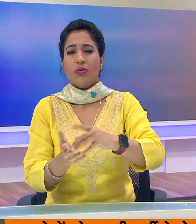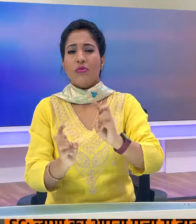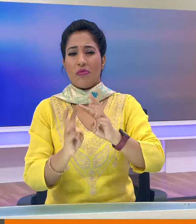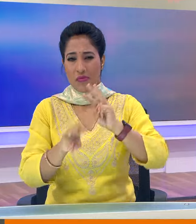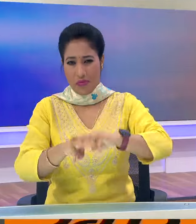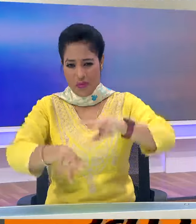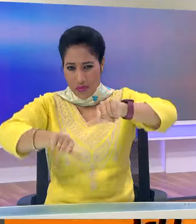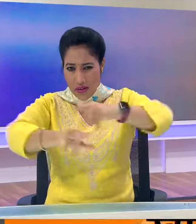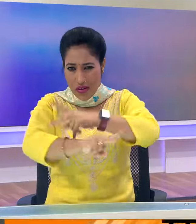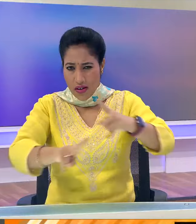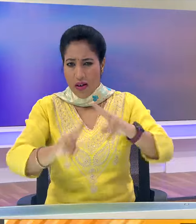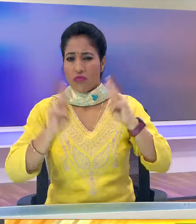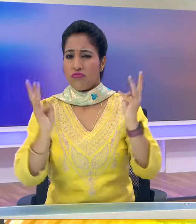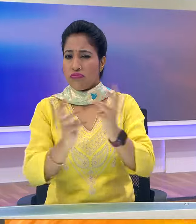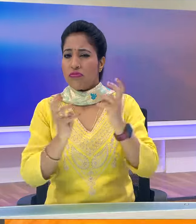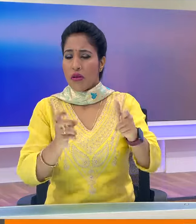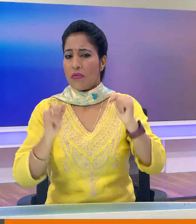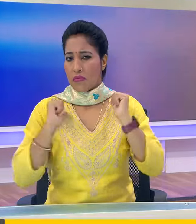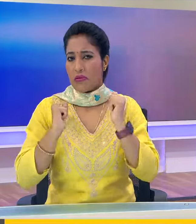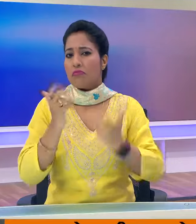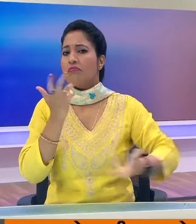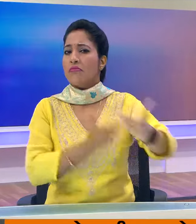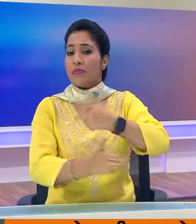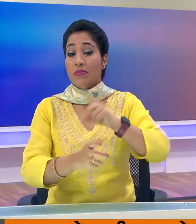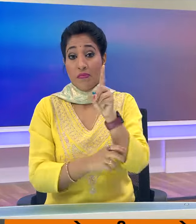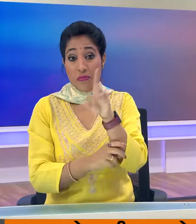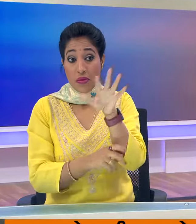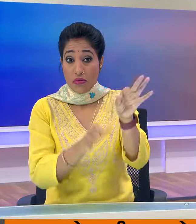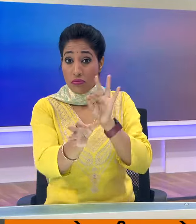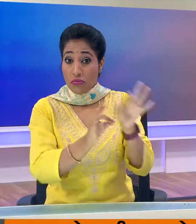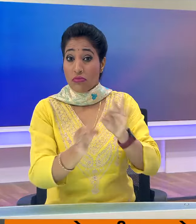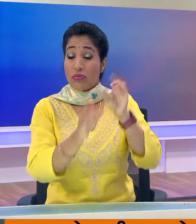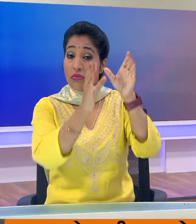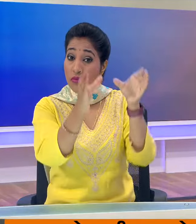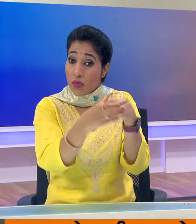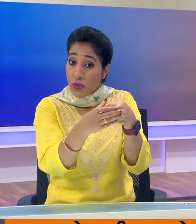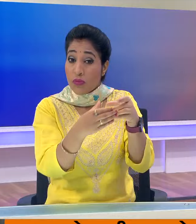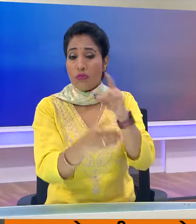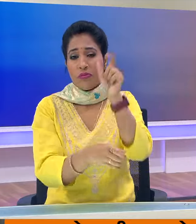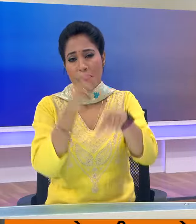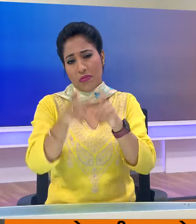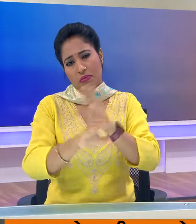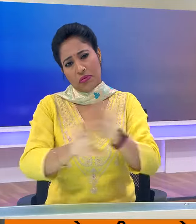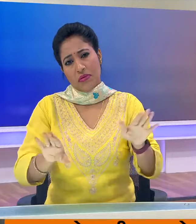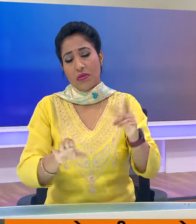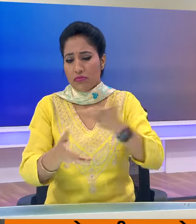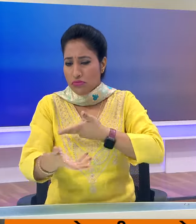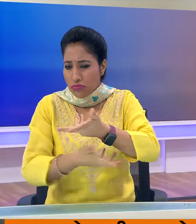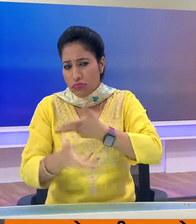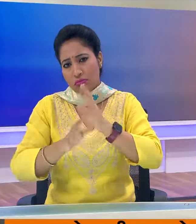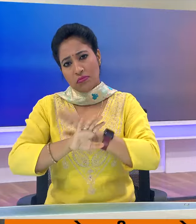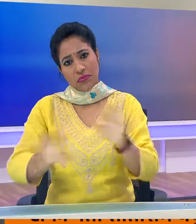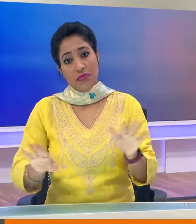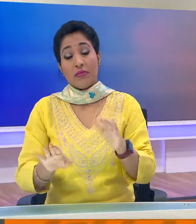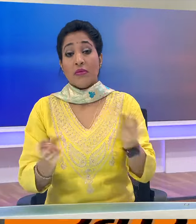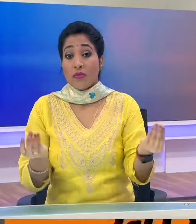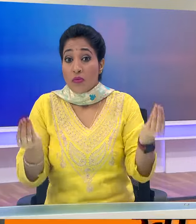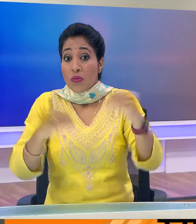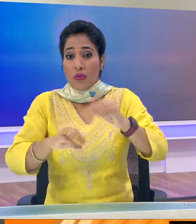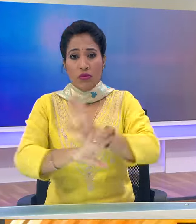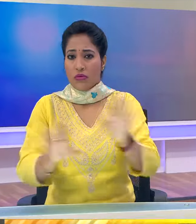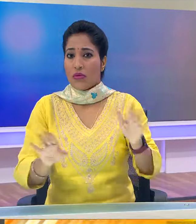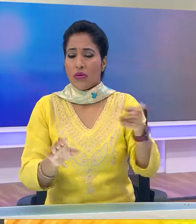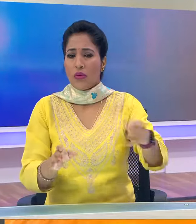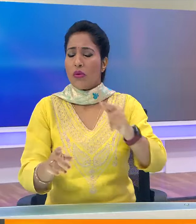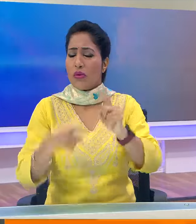में बैठक होगी। बैठक में केवल 15 व्यक्तियों का प्रतिनिधि दल ही चर्चा के लिए शामिल हो सकेगा, जिससे